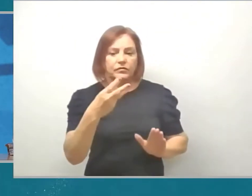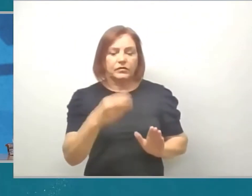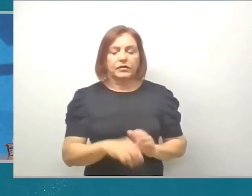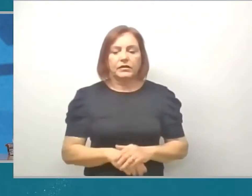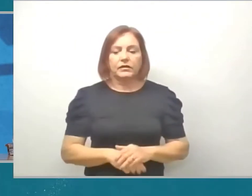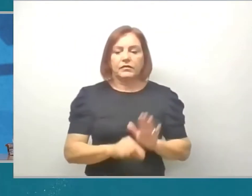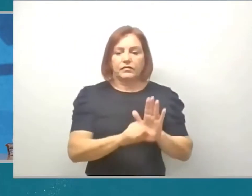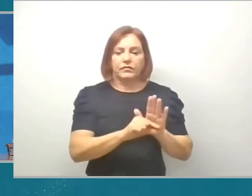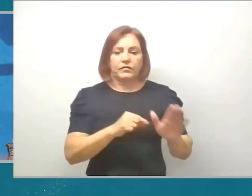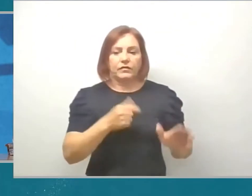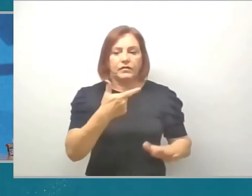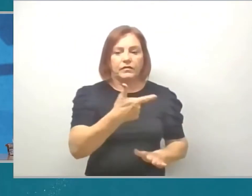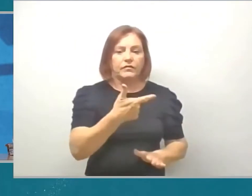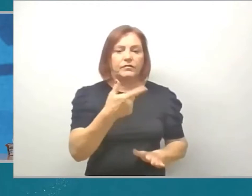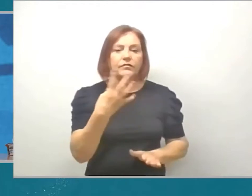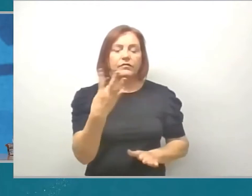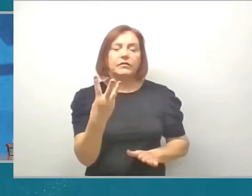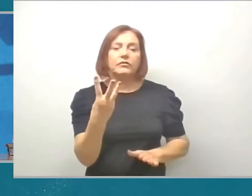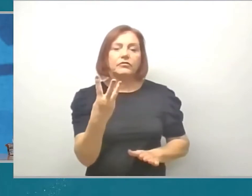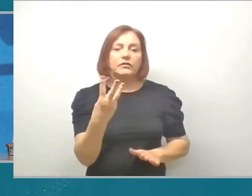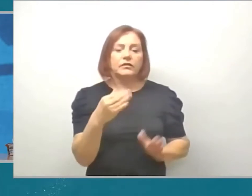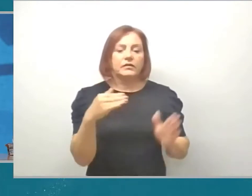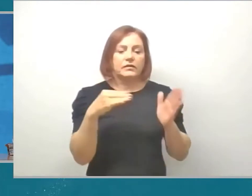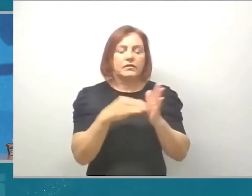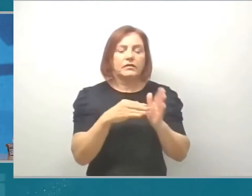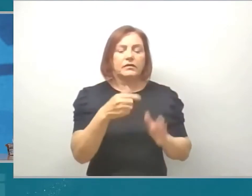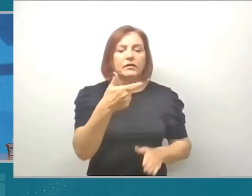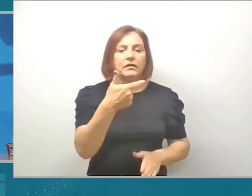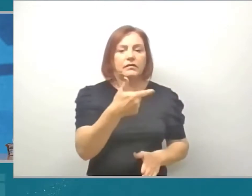versículo 23 a 26.